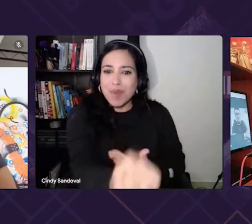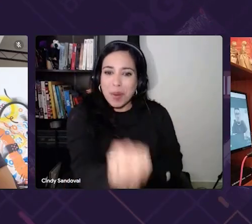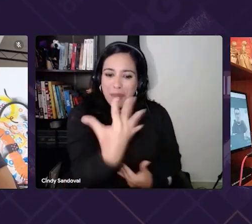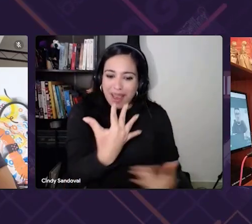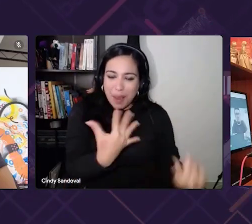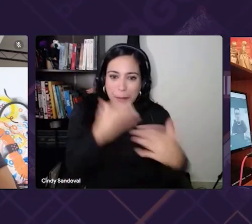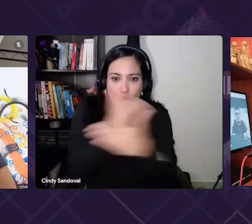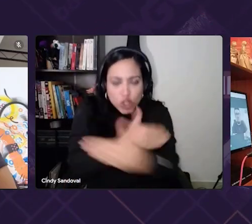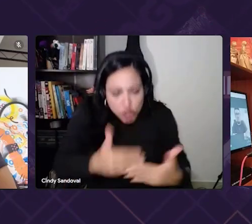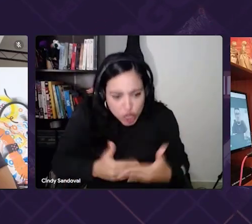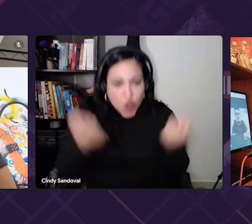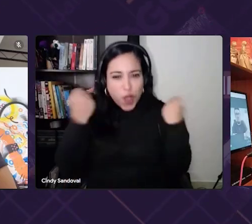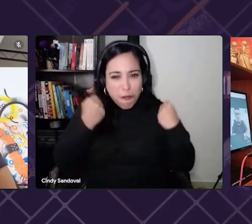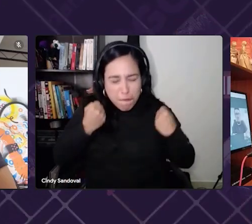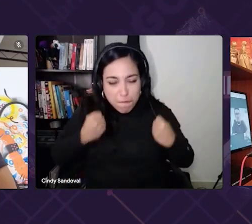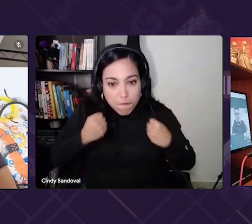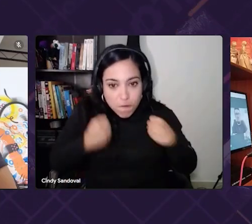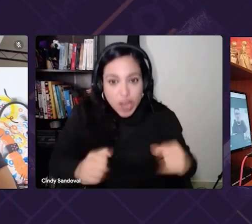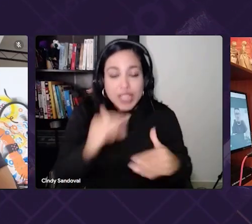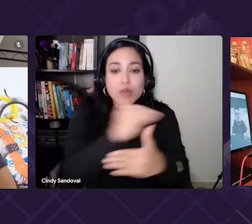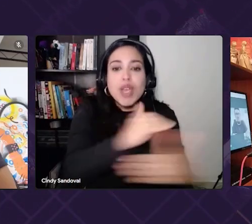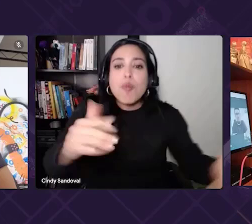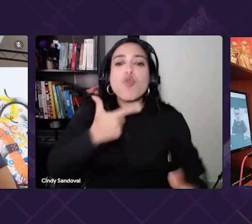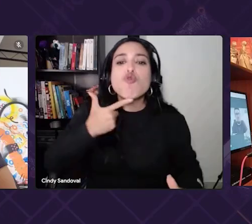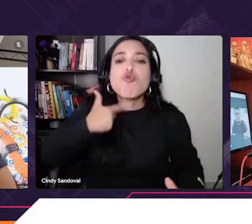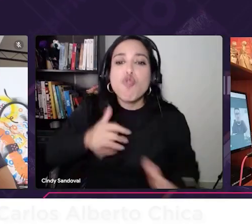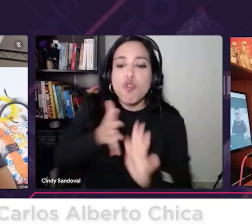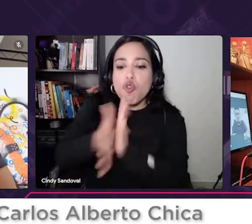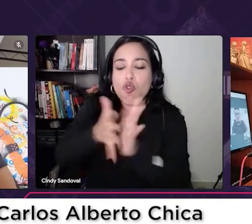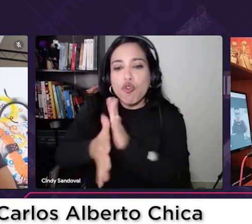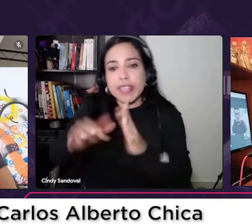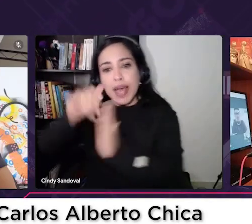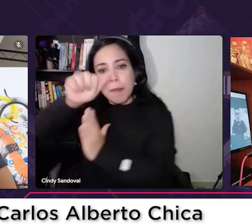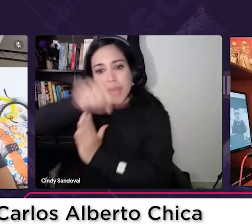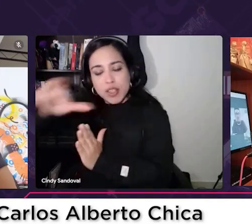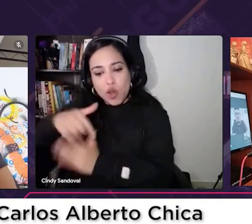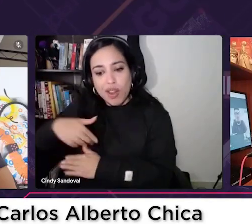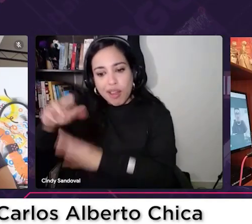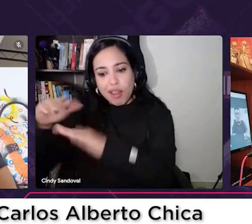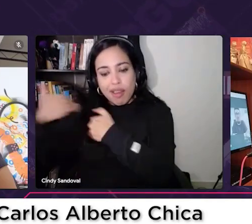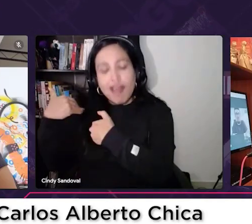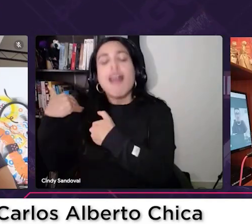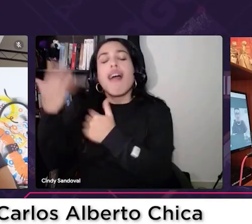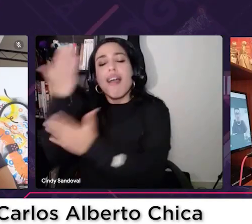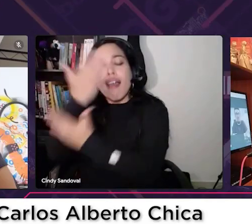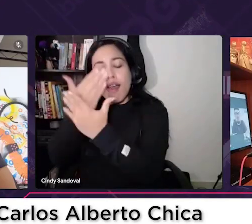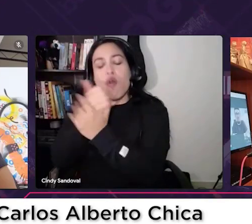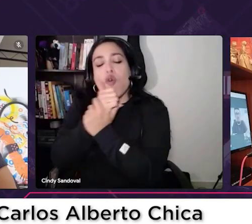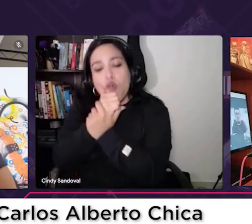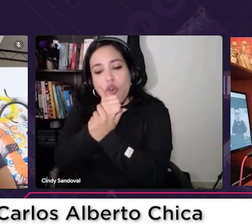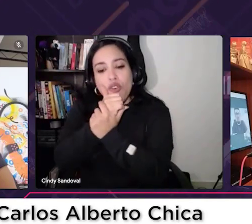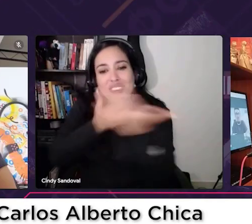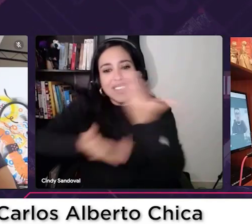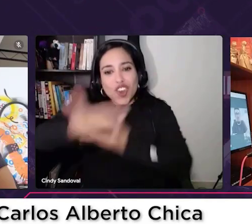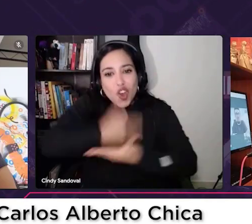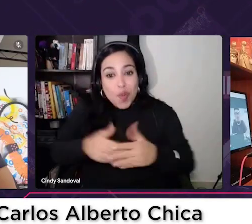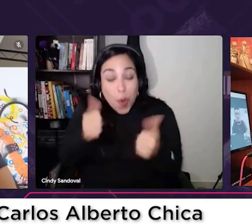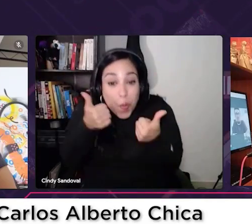manera que hay un esfuerzo grande por, por avanzar. ¿Cómo te imaginas